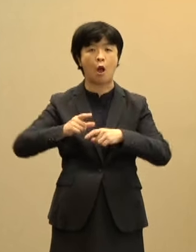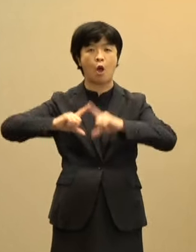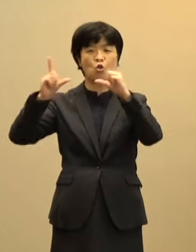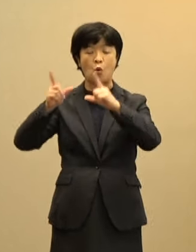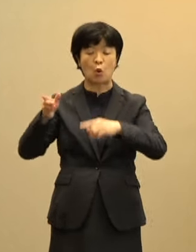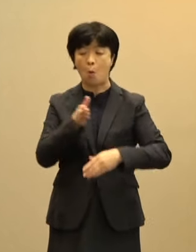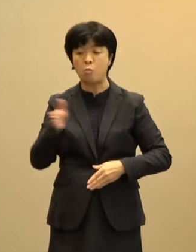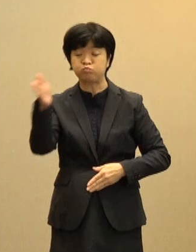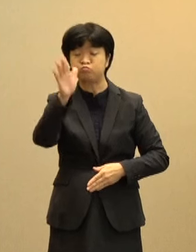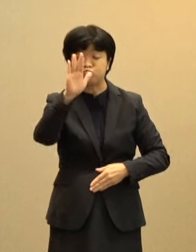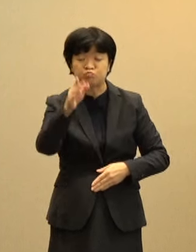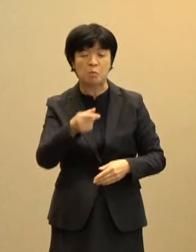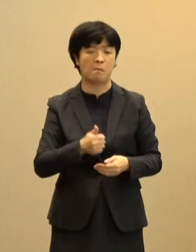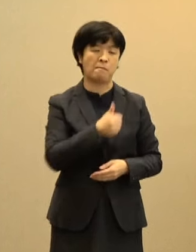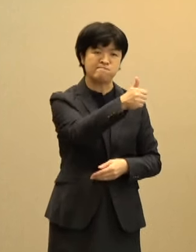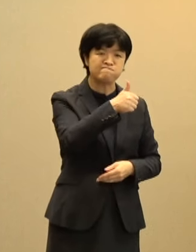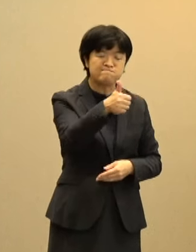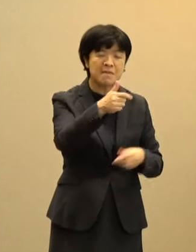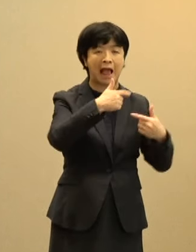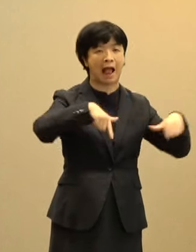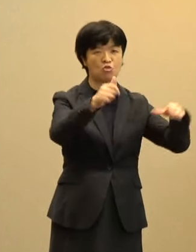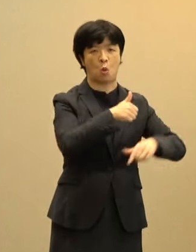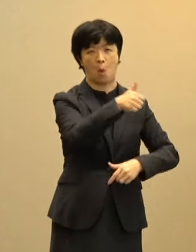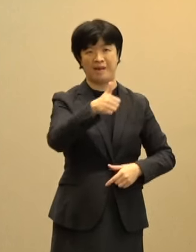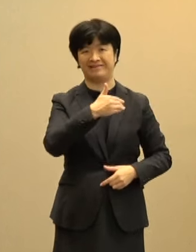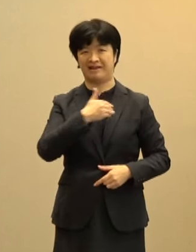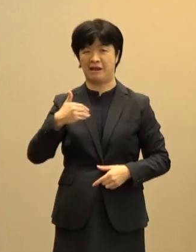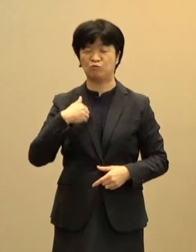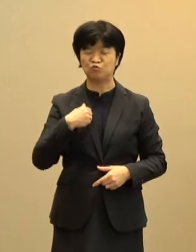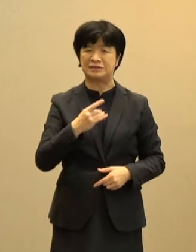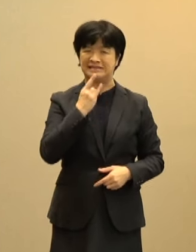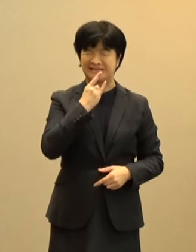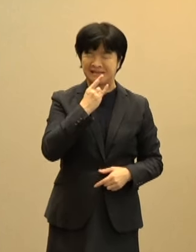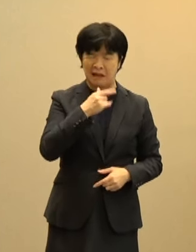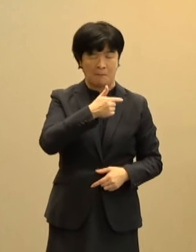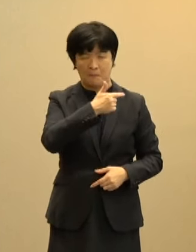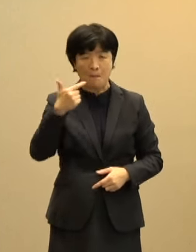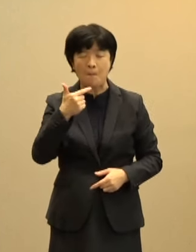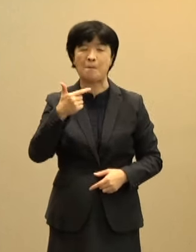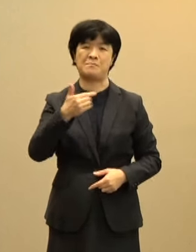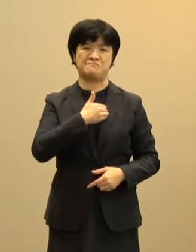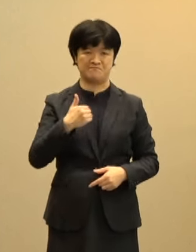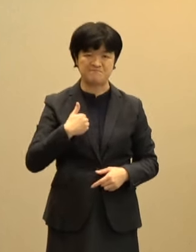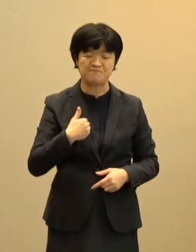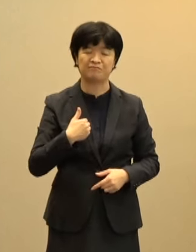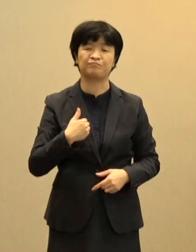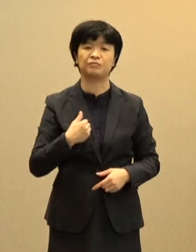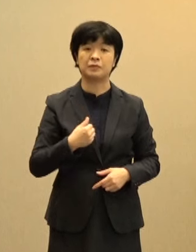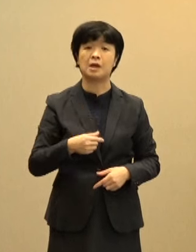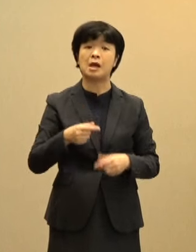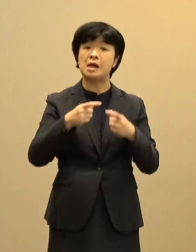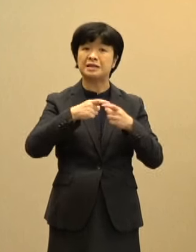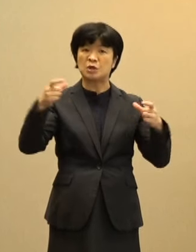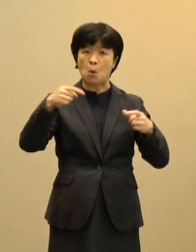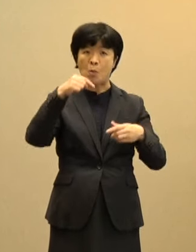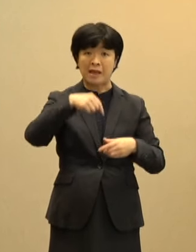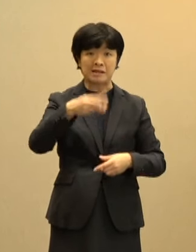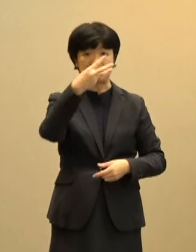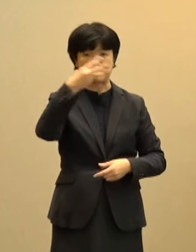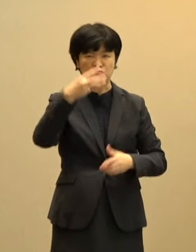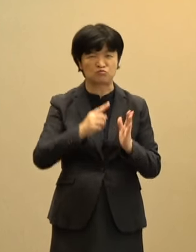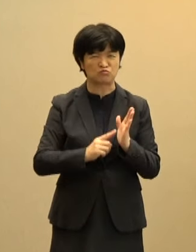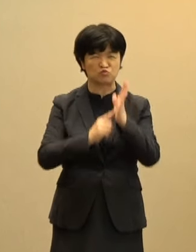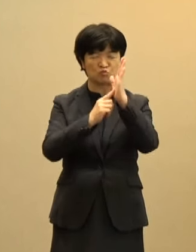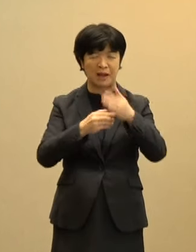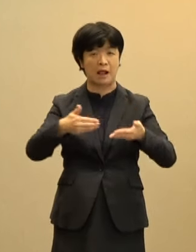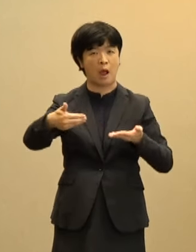ど、物流拠点としてのポテンシャルがますます高まっています。また日本三大貿易港と称されるまでに発展してきた